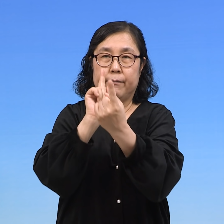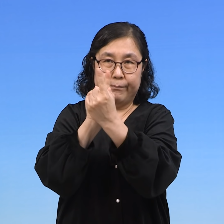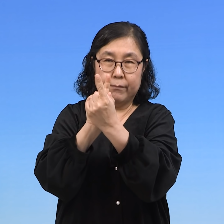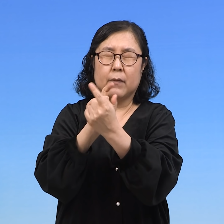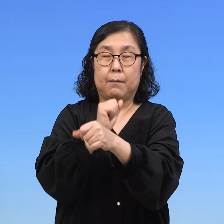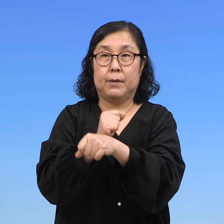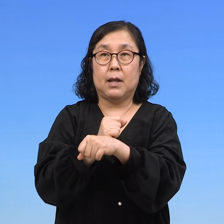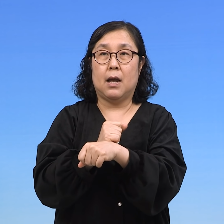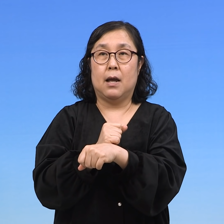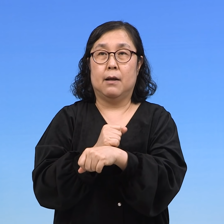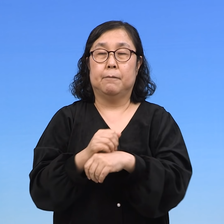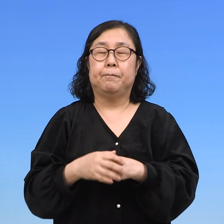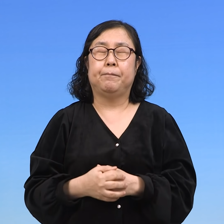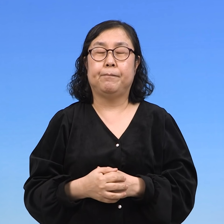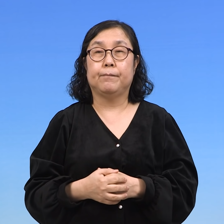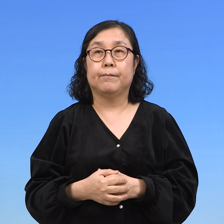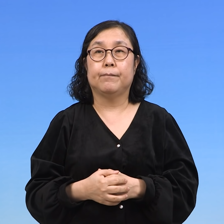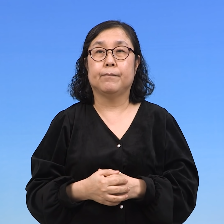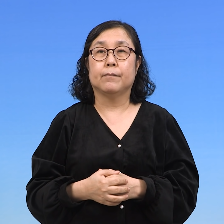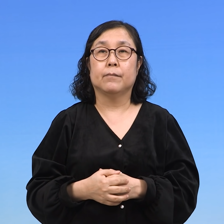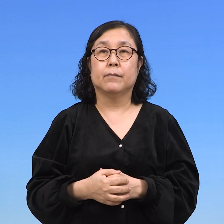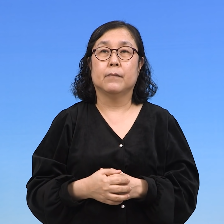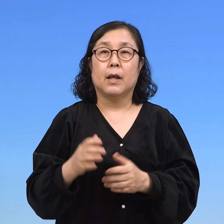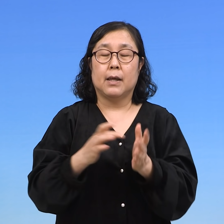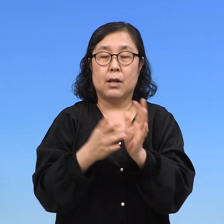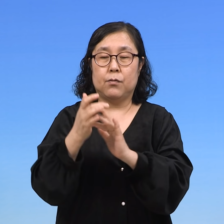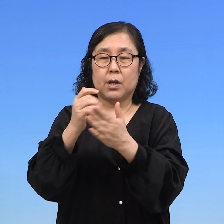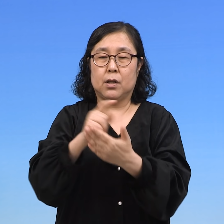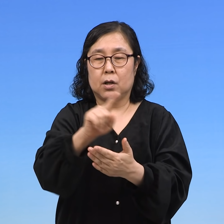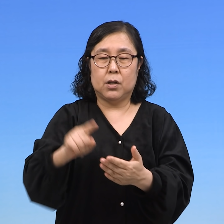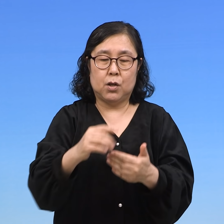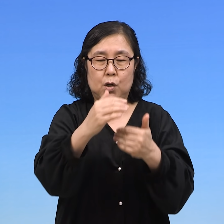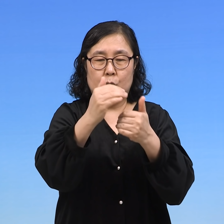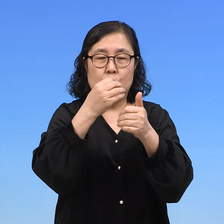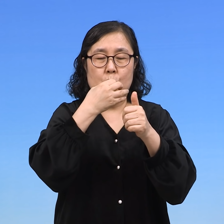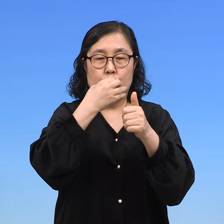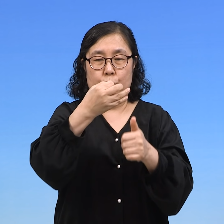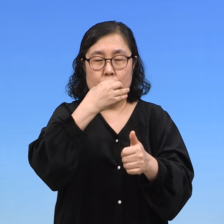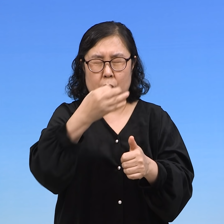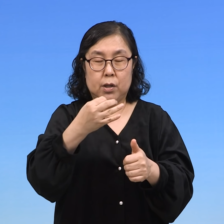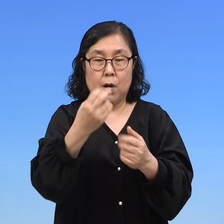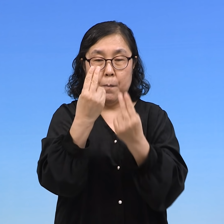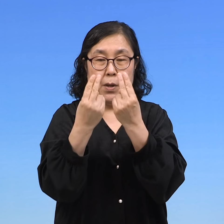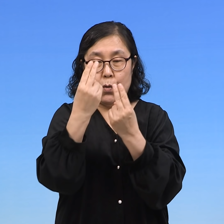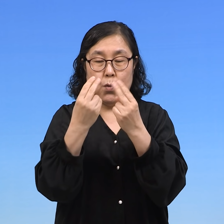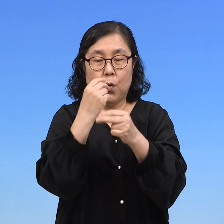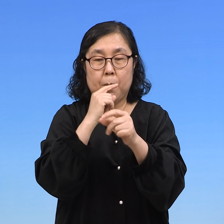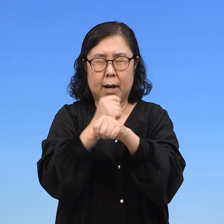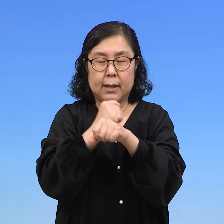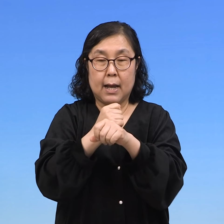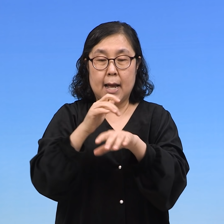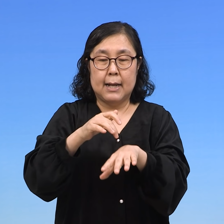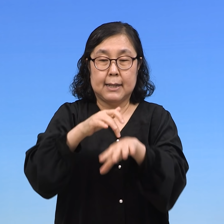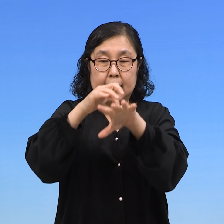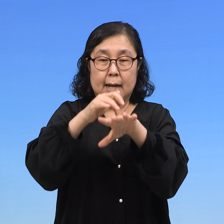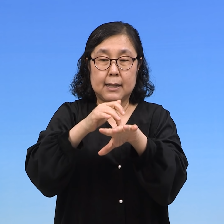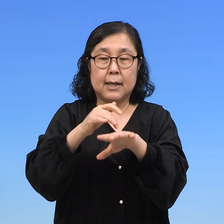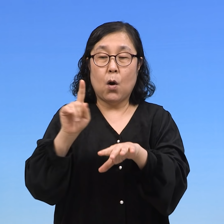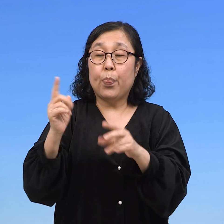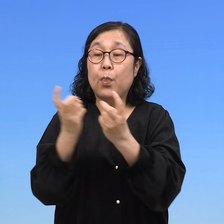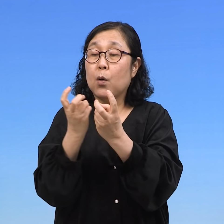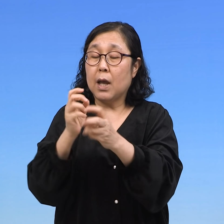너무너무 냉철하세요 23절을 보세요 본문 예수께서 그들을 불러다가 비유로 말씀하시되 사탄이 어찌 사탄을